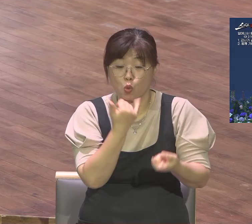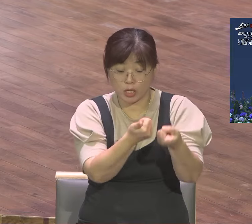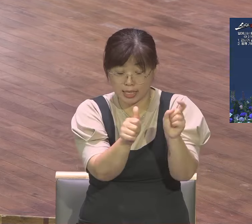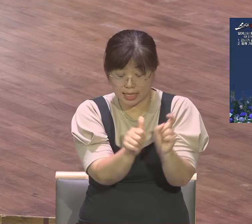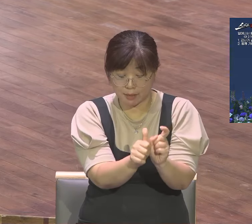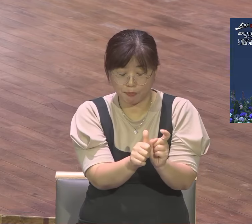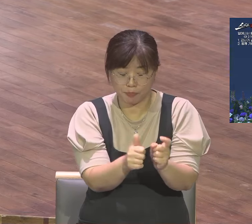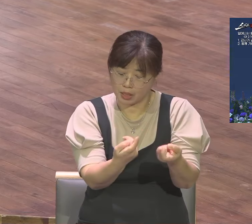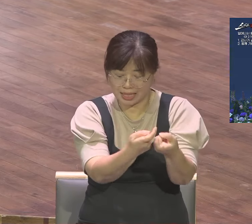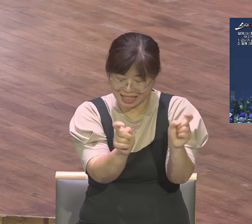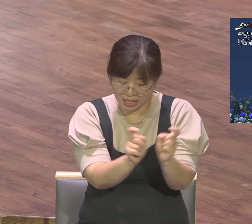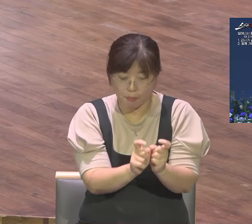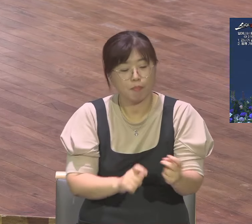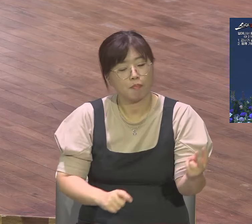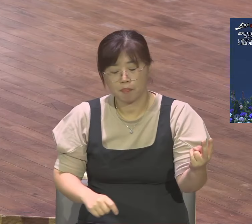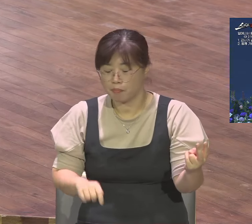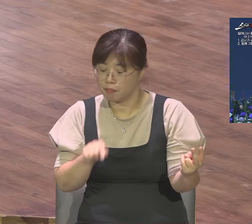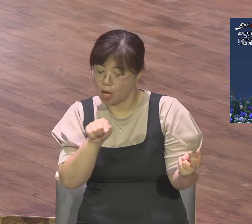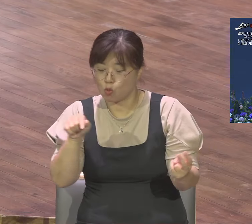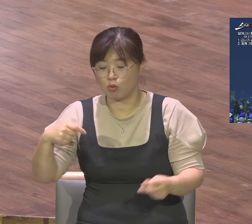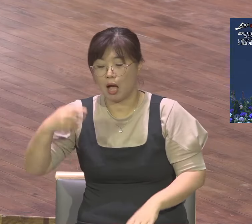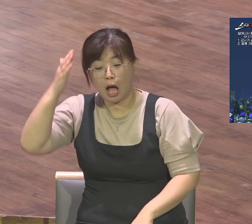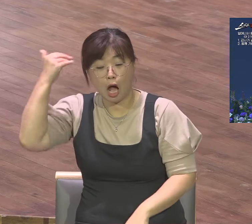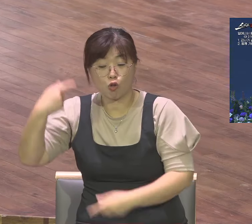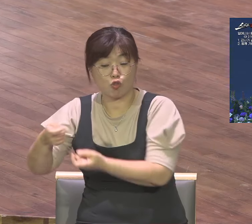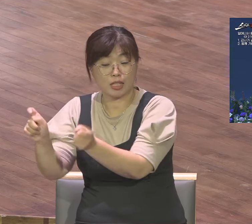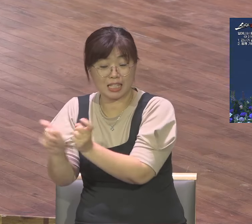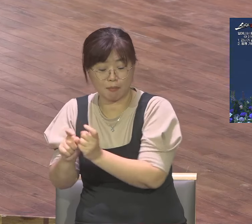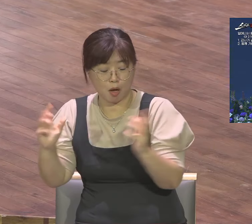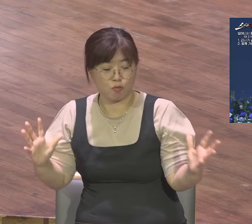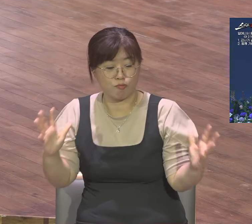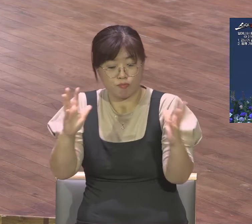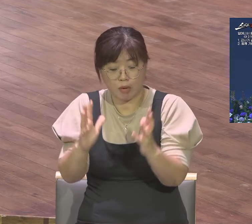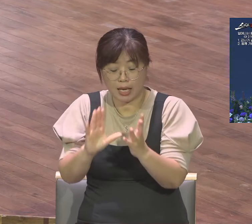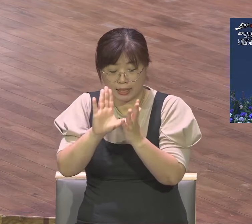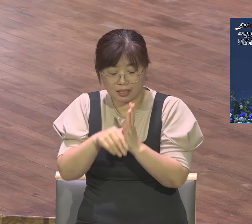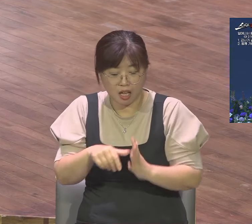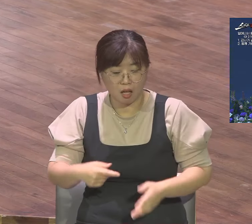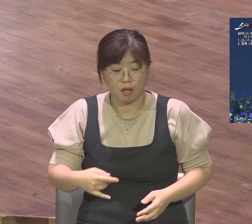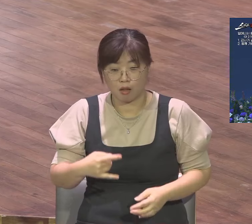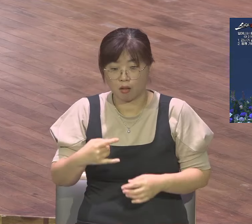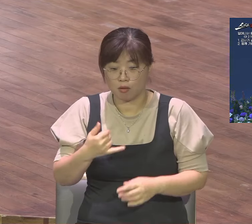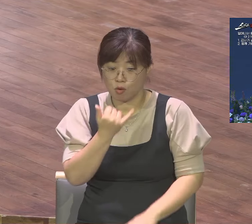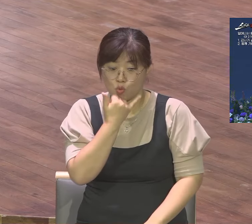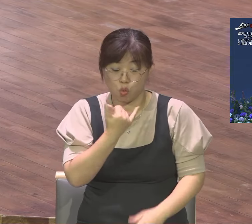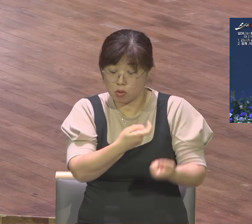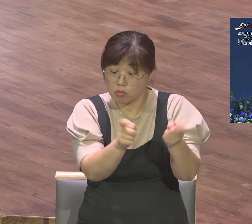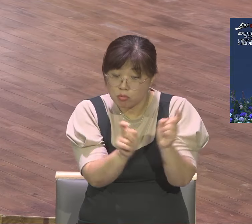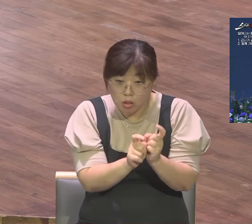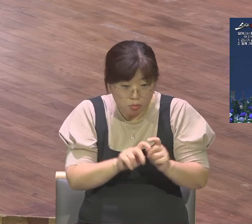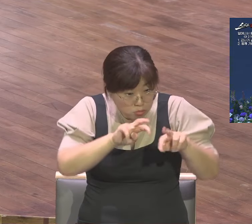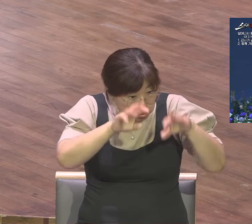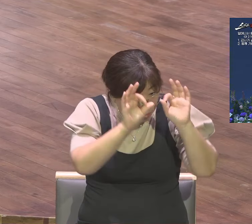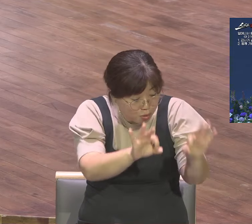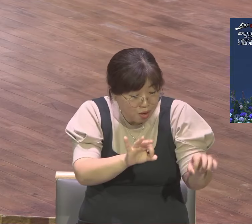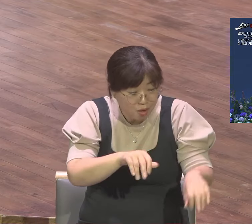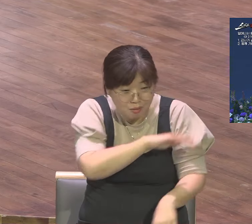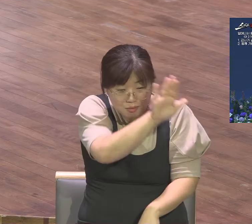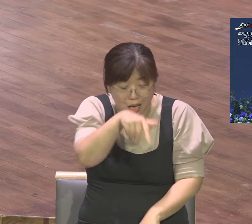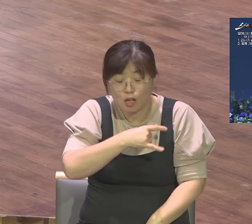다 대표로 나오려고 전부 다 국적을 옮긴 거예요. 중국 애들이. 우리나라도 마찬가지고.